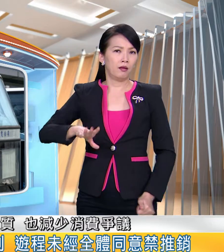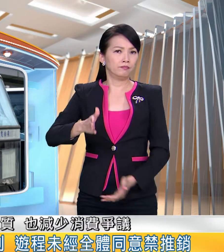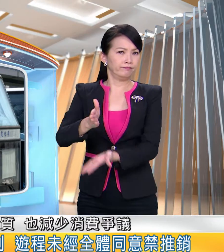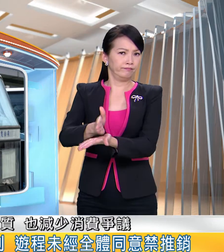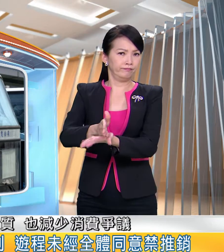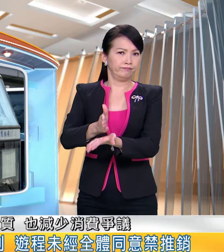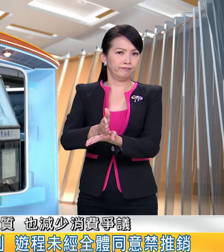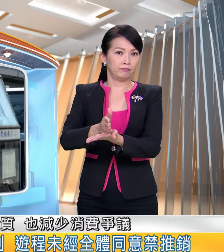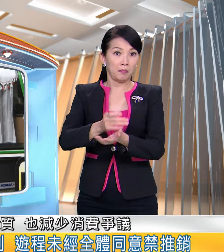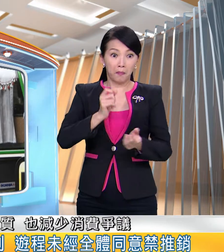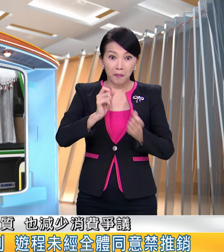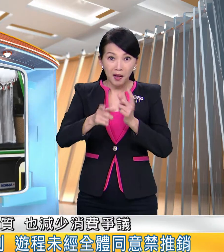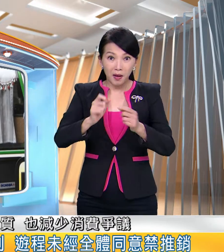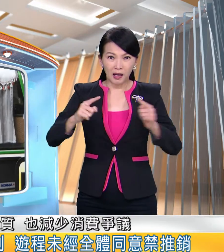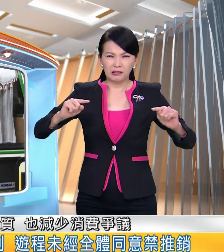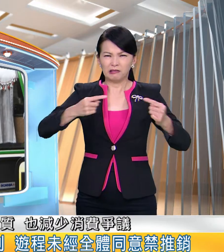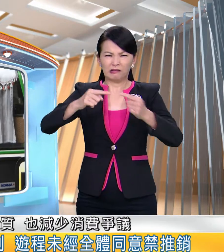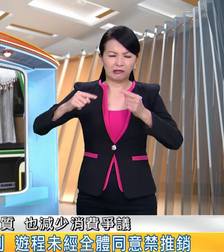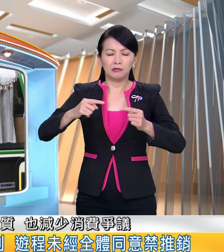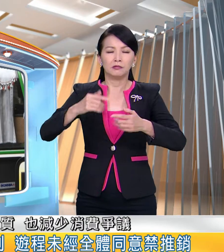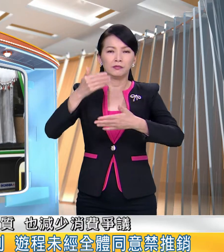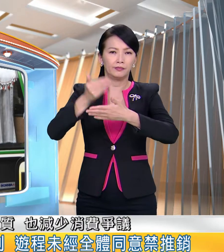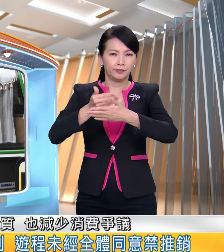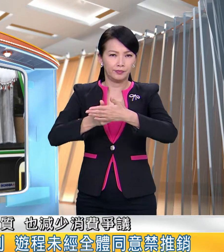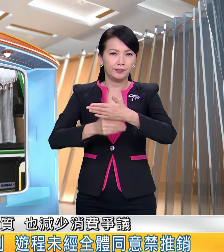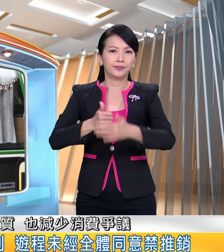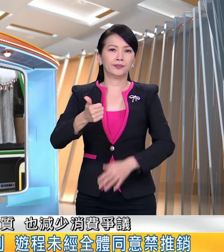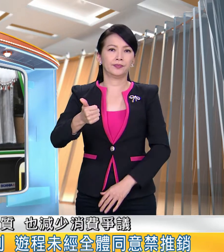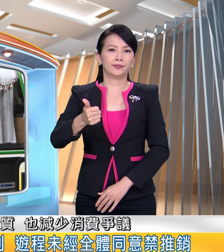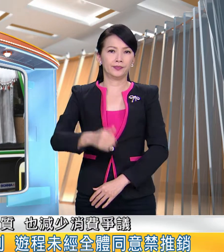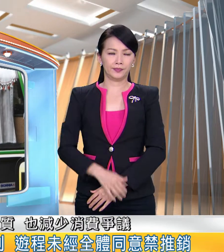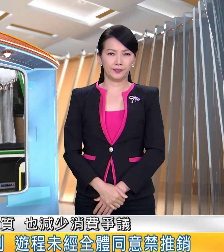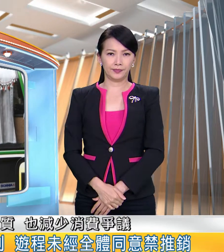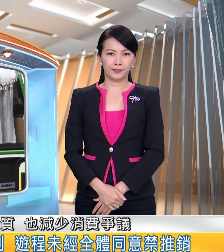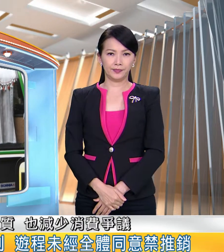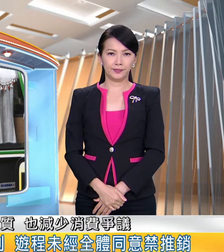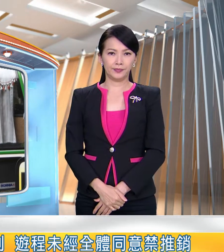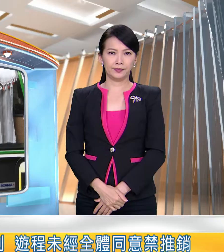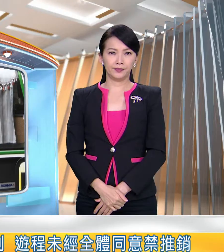质，也减少消费争议。